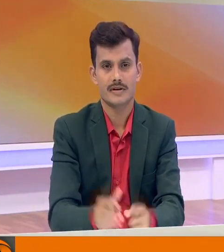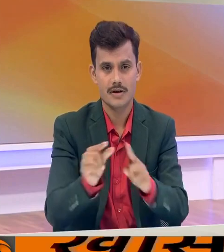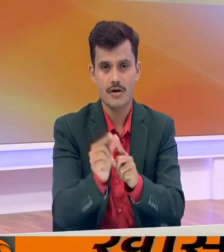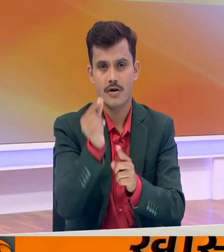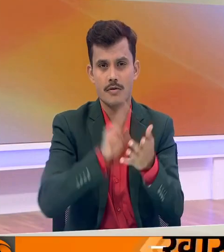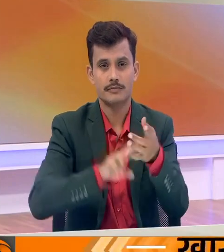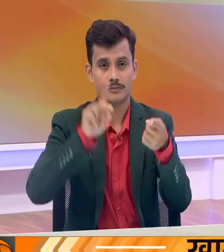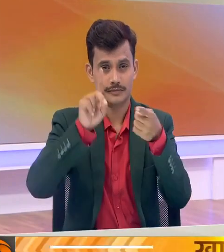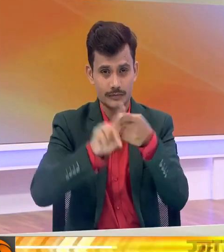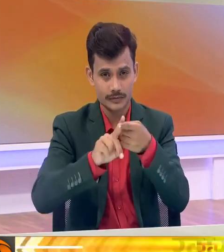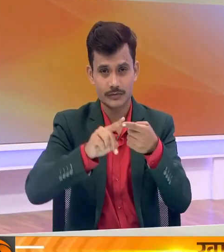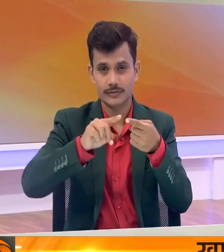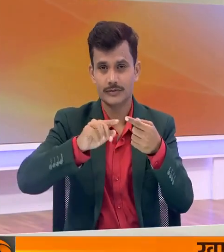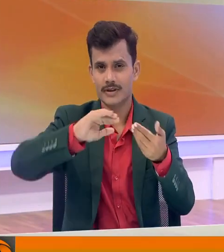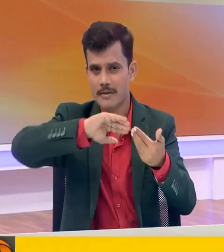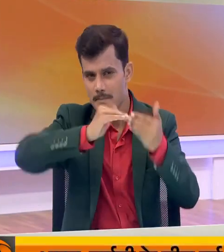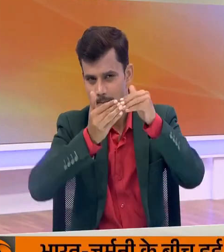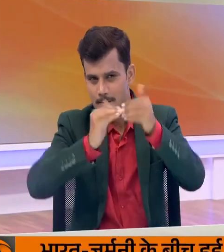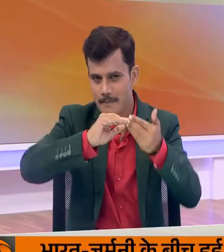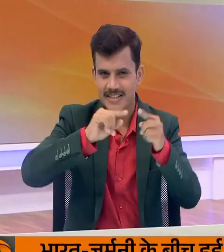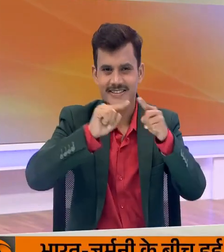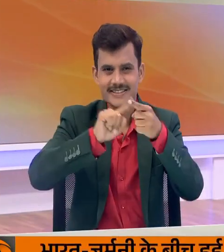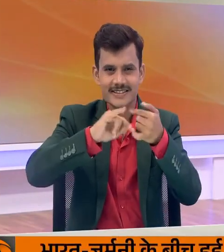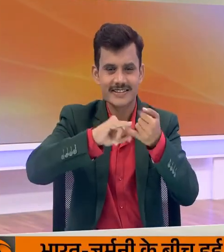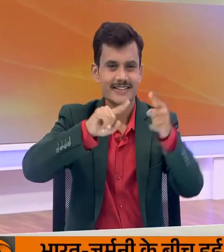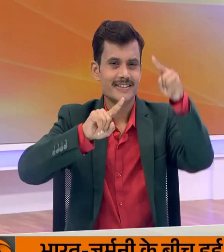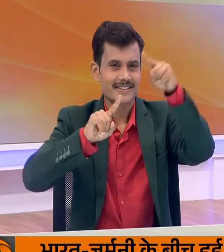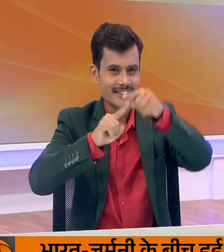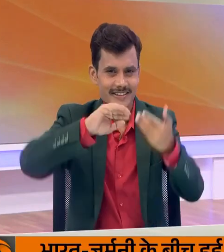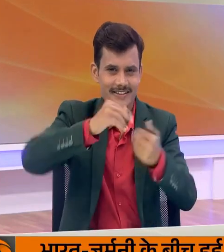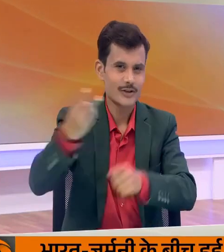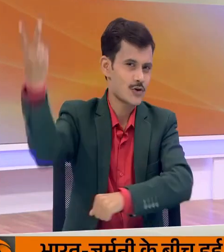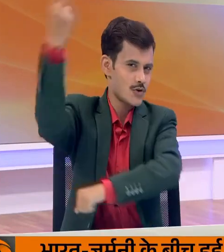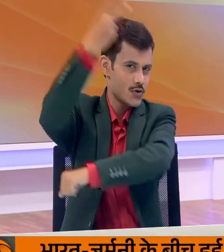पुणे टेस्ट के दूसरे दिन न्यूजीलैंड ने अपनी दूसरी पारी में ताज़ा समाचार